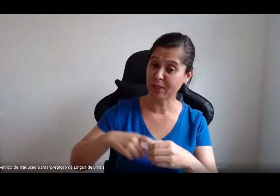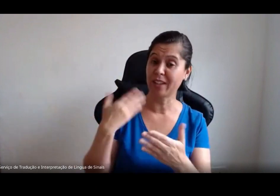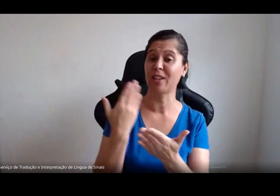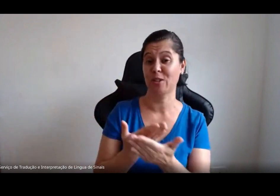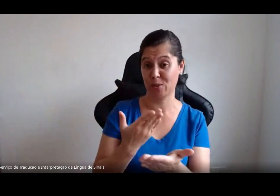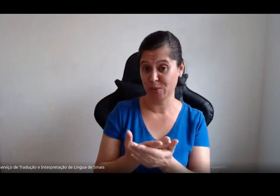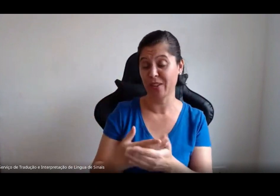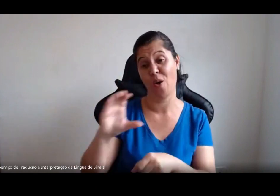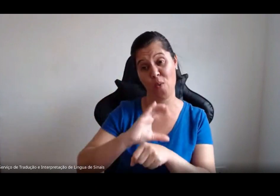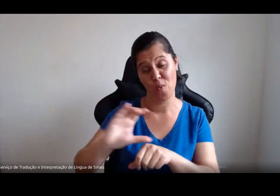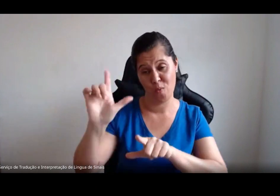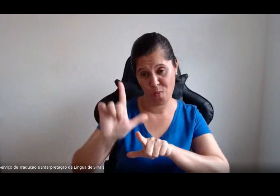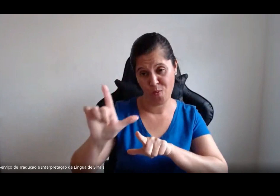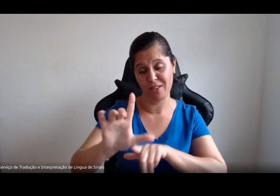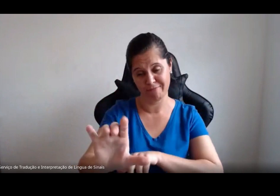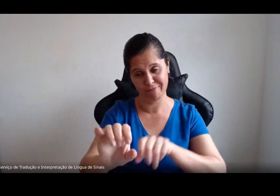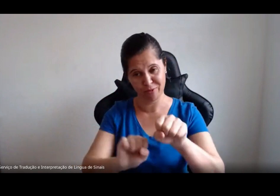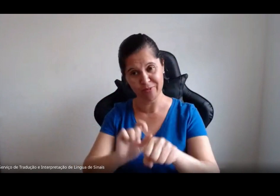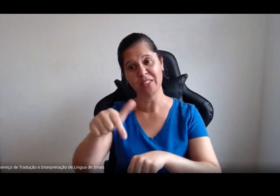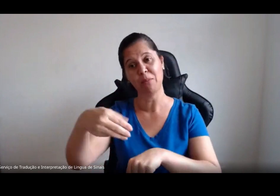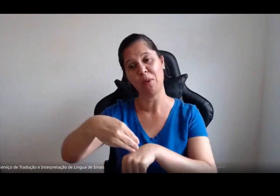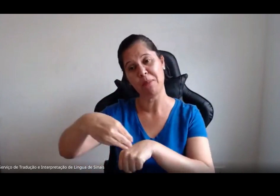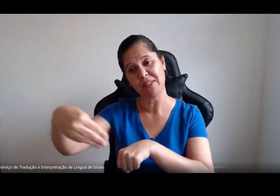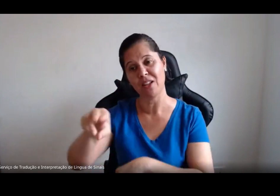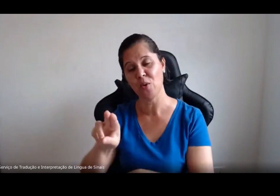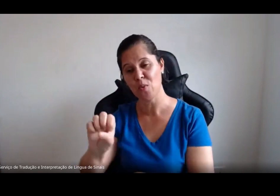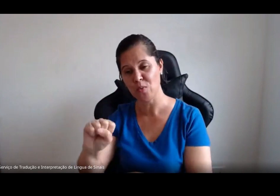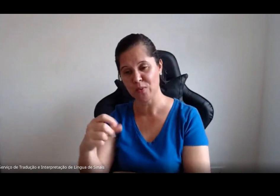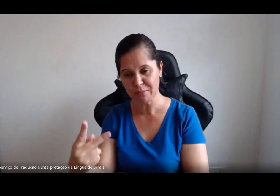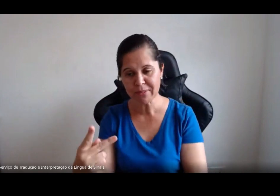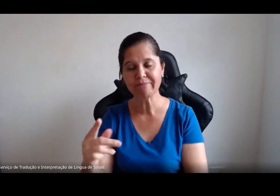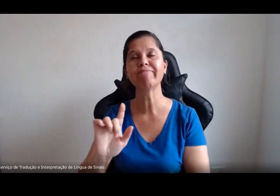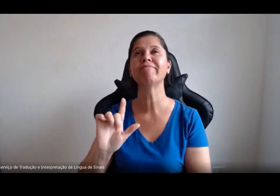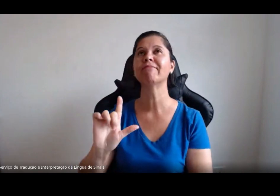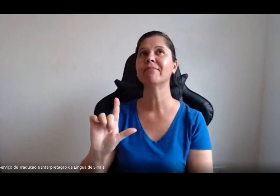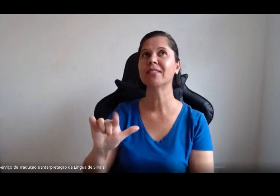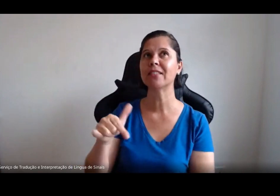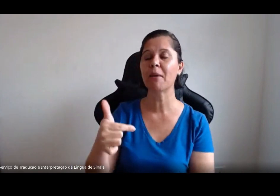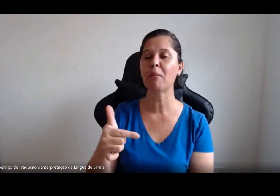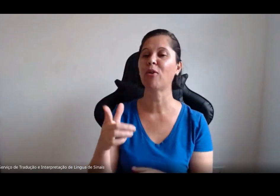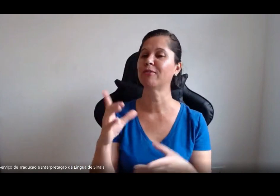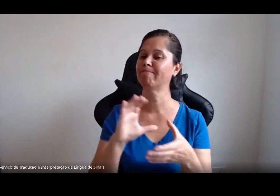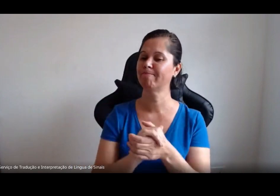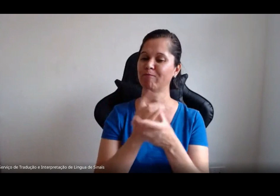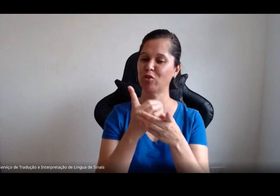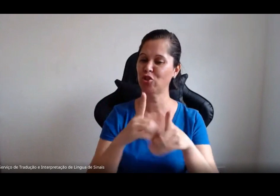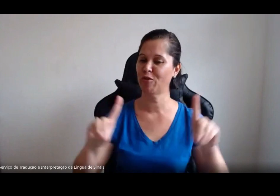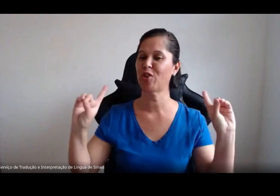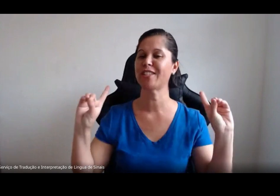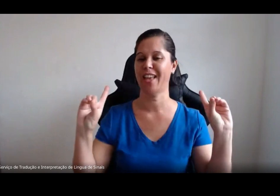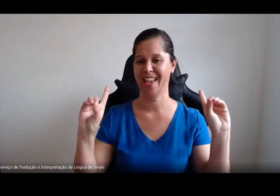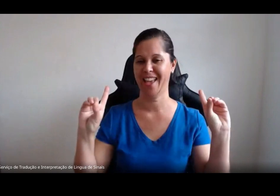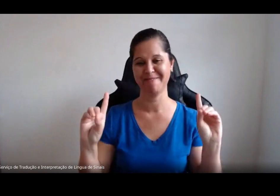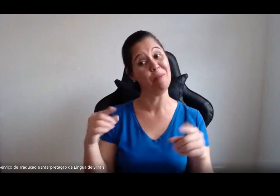estudar, fiz o curso de letras, né? E depois um mestrado na USP, e logo me